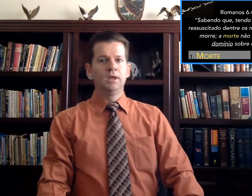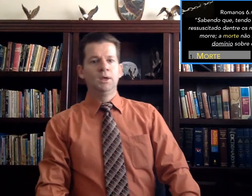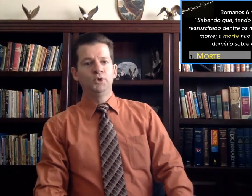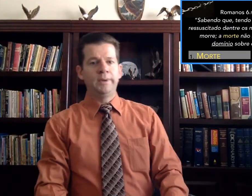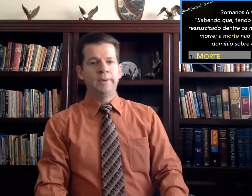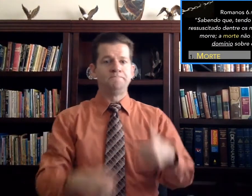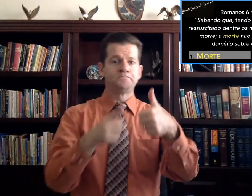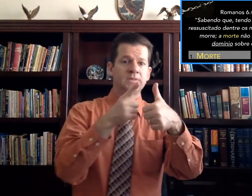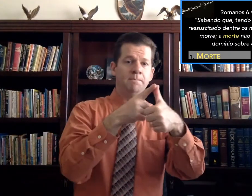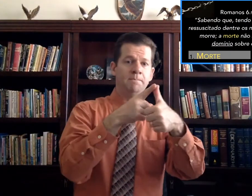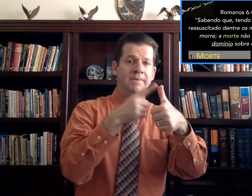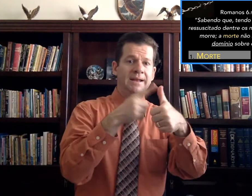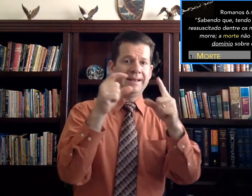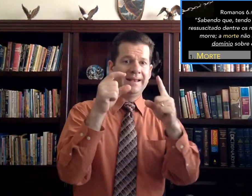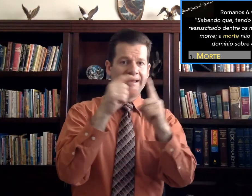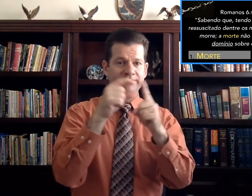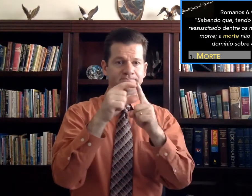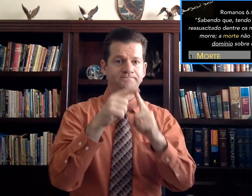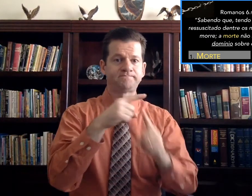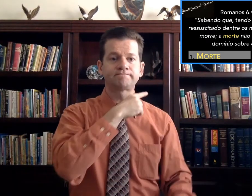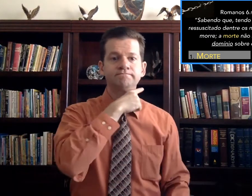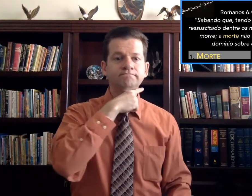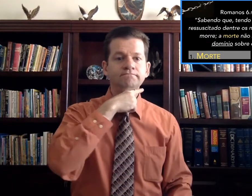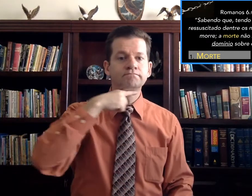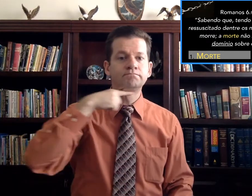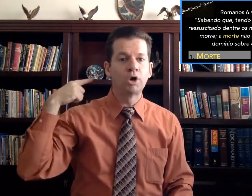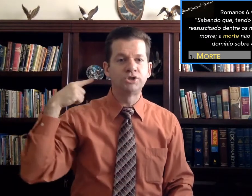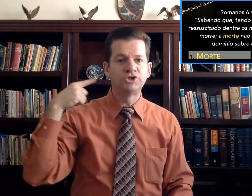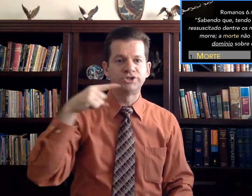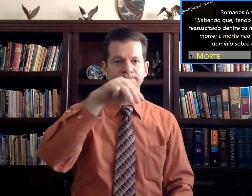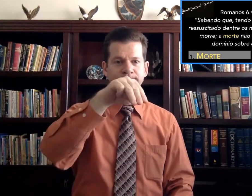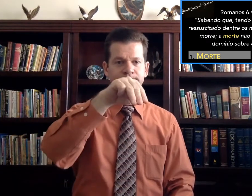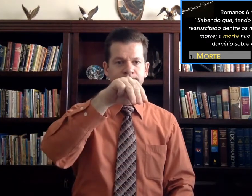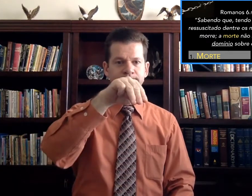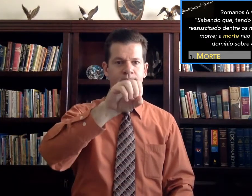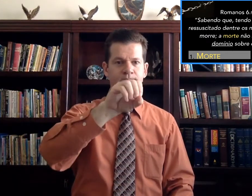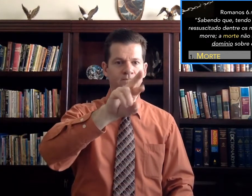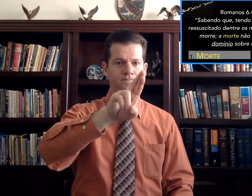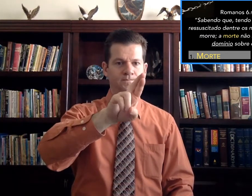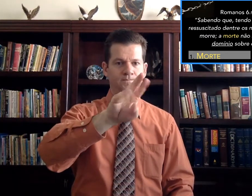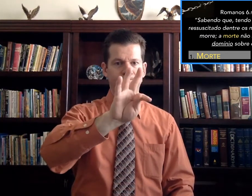Muito bem. Primeira palavra, morte.